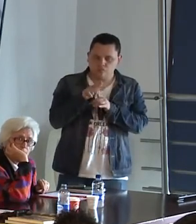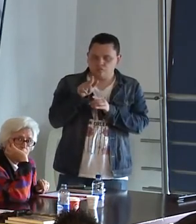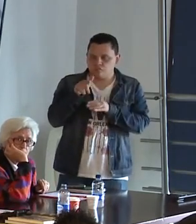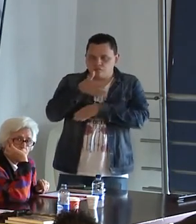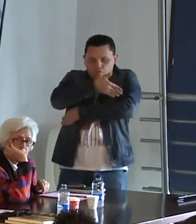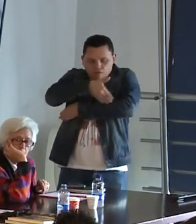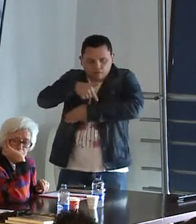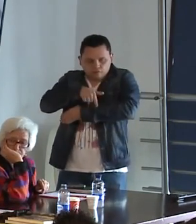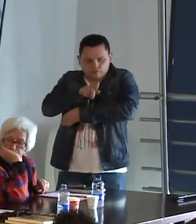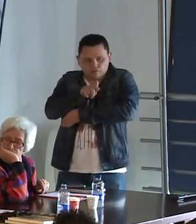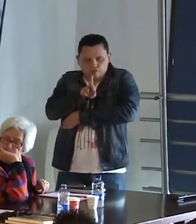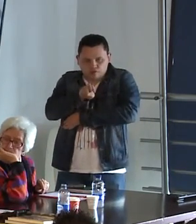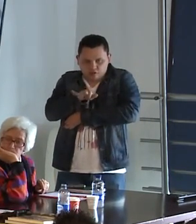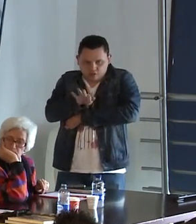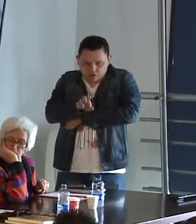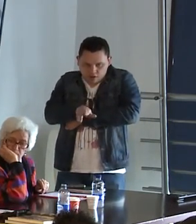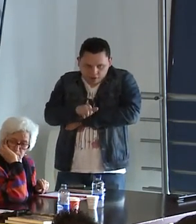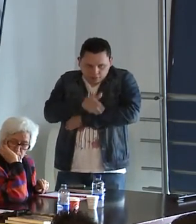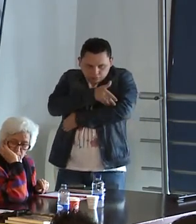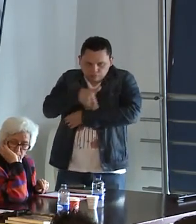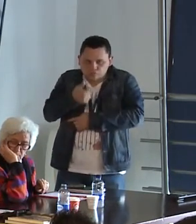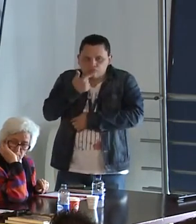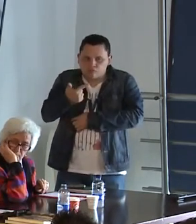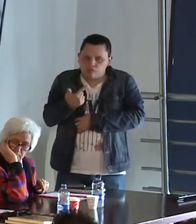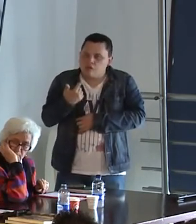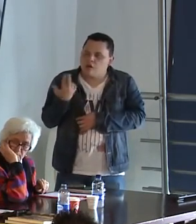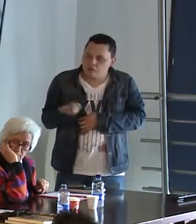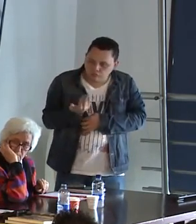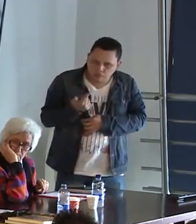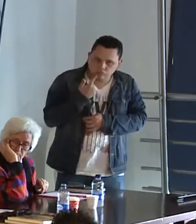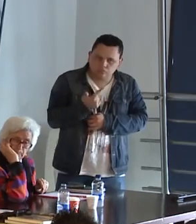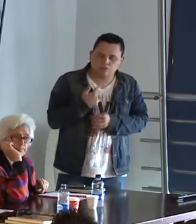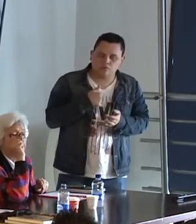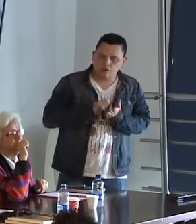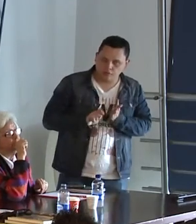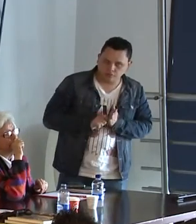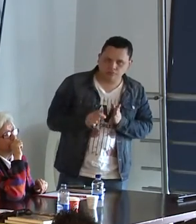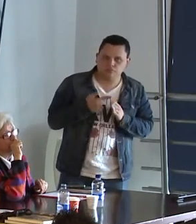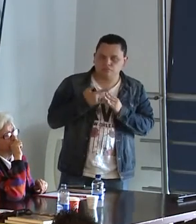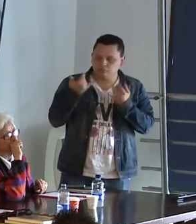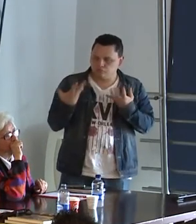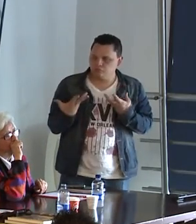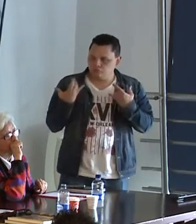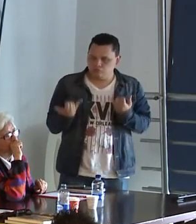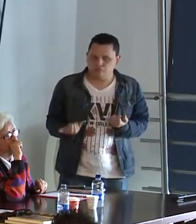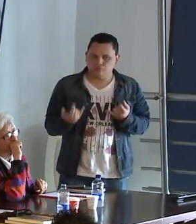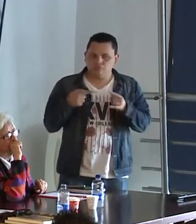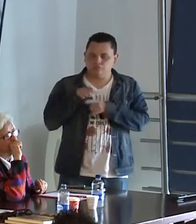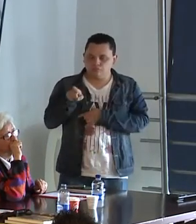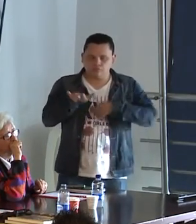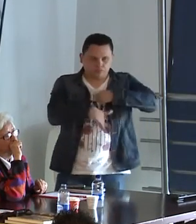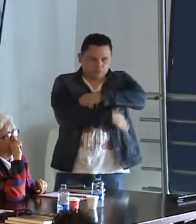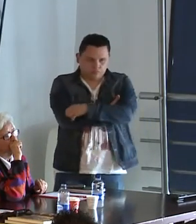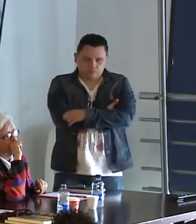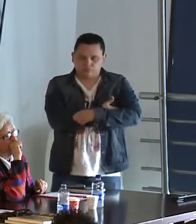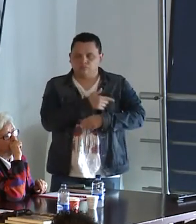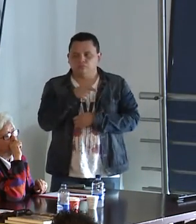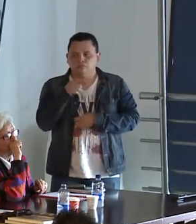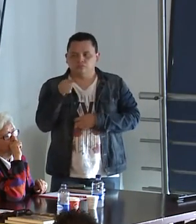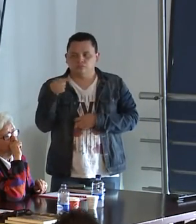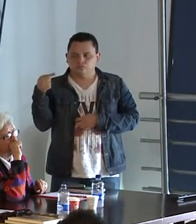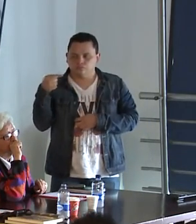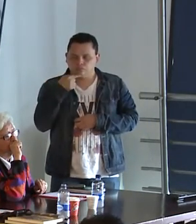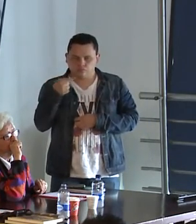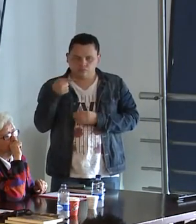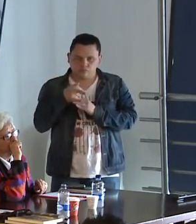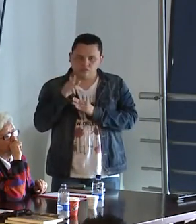frontera, lo hemos dicho y lo escribimos. Pretendemos, ahora que el ministerio nos puso a afilar el